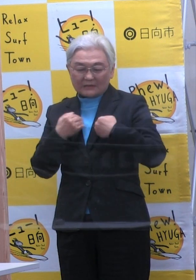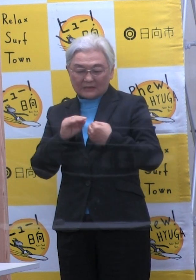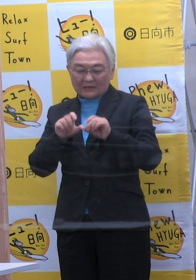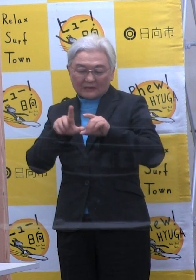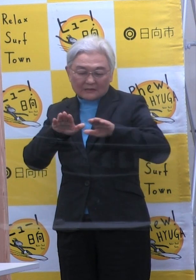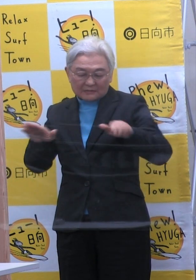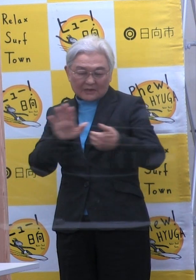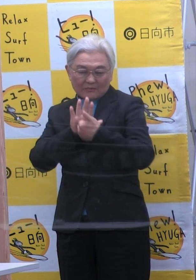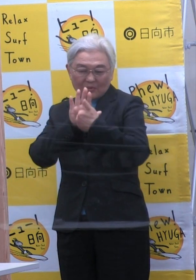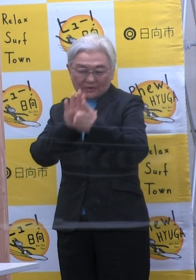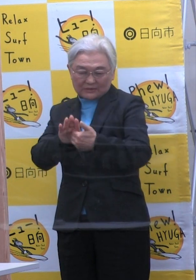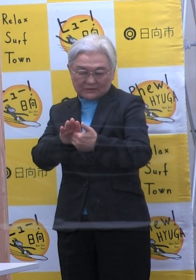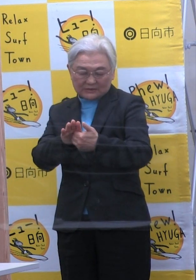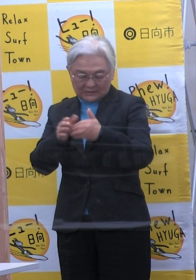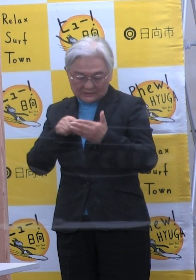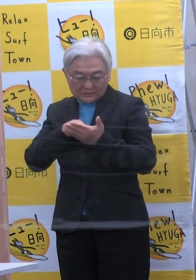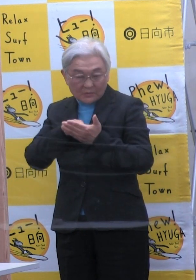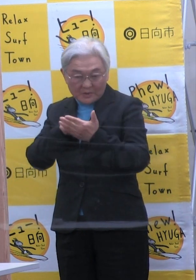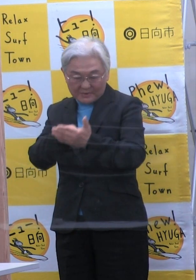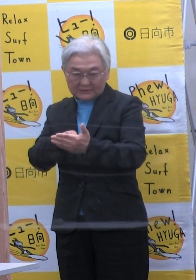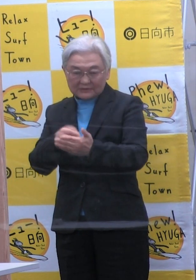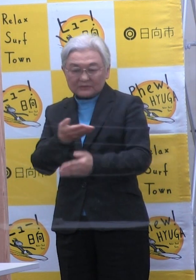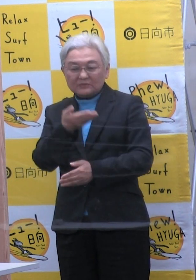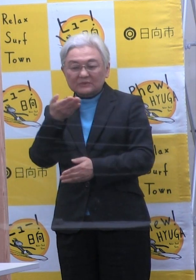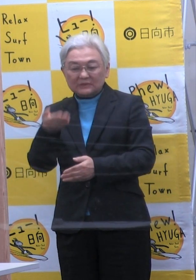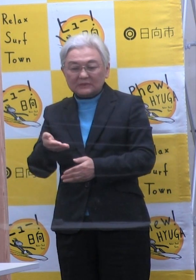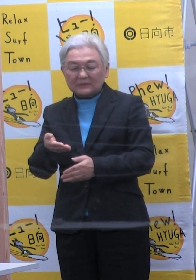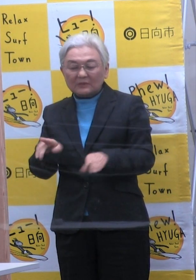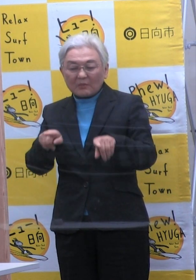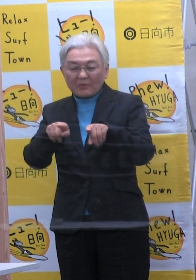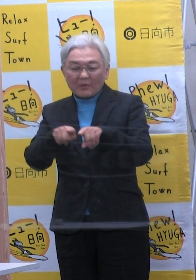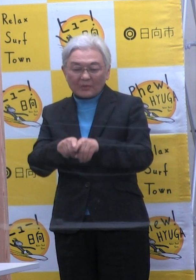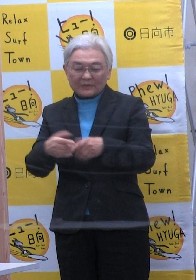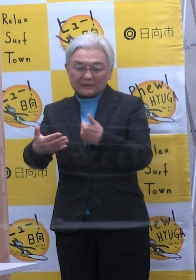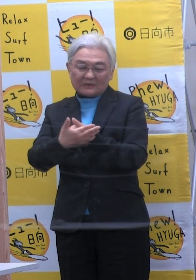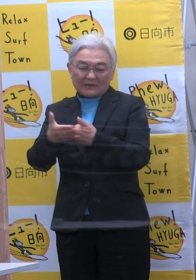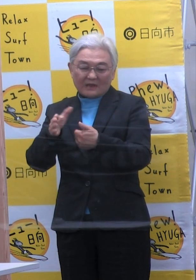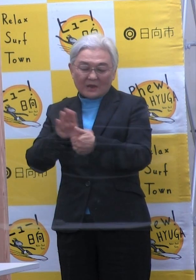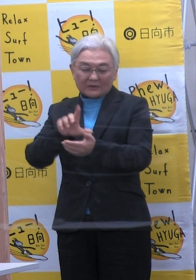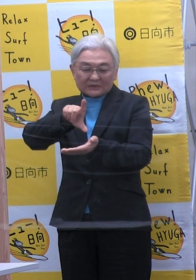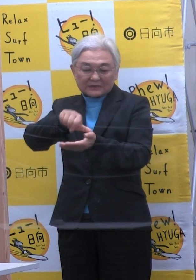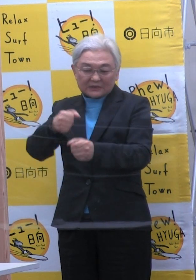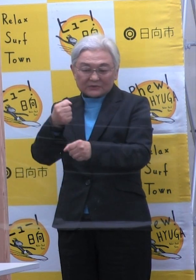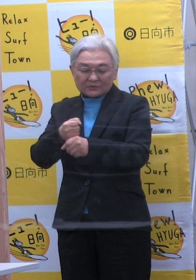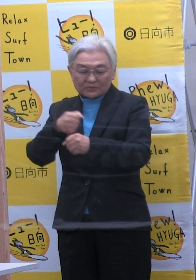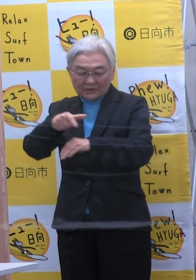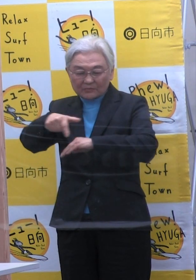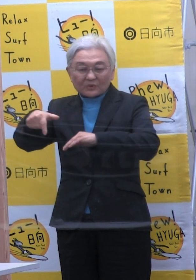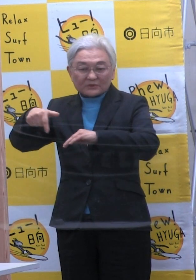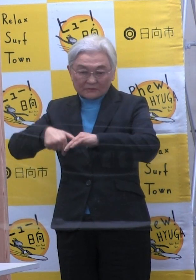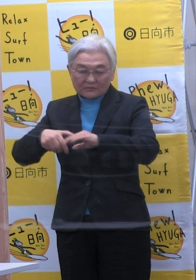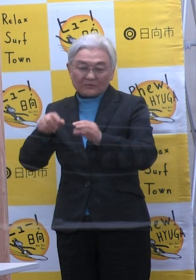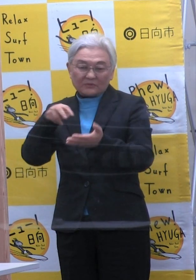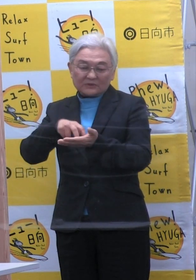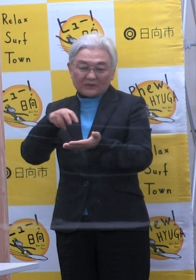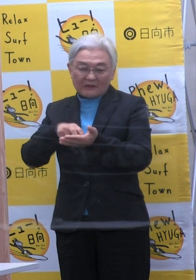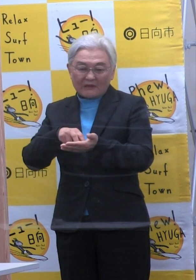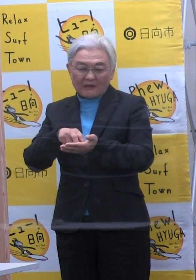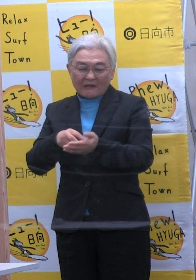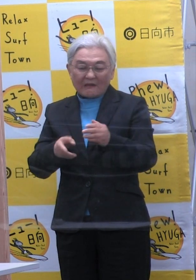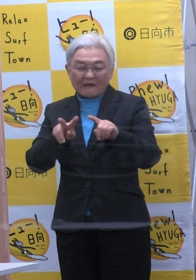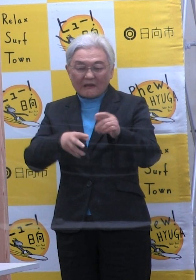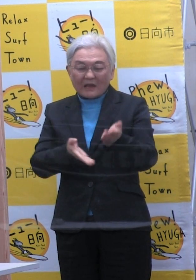努めます。次に、共に支え合う地域づくりプロジェクトとして、介